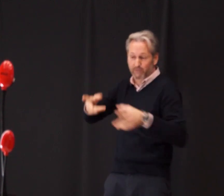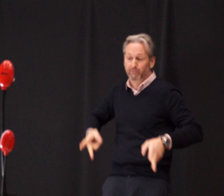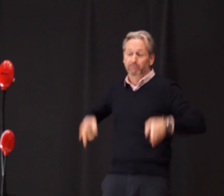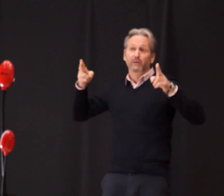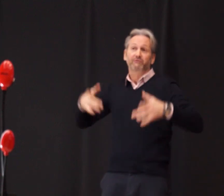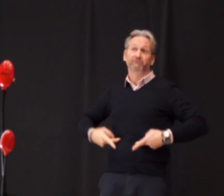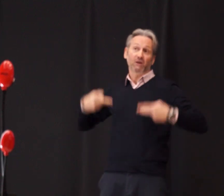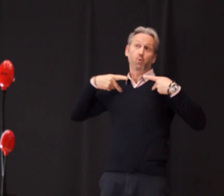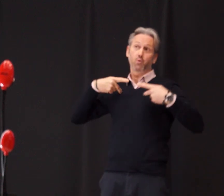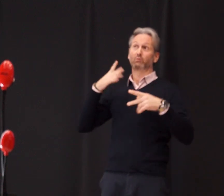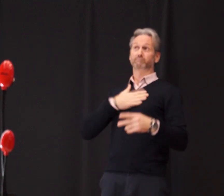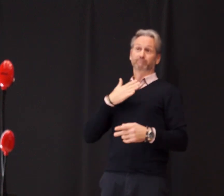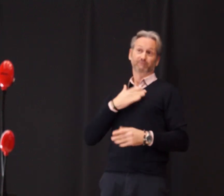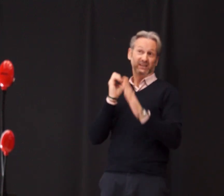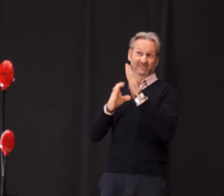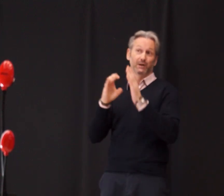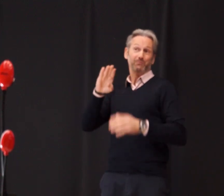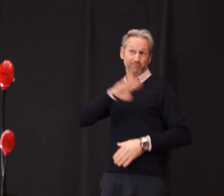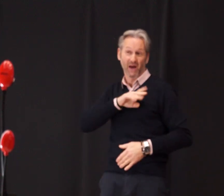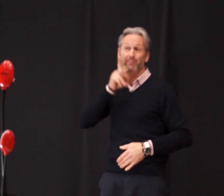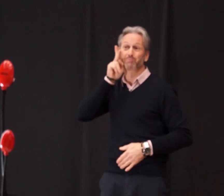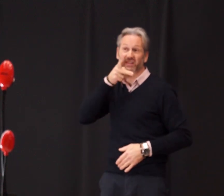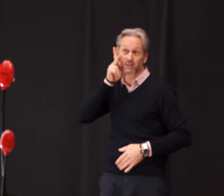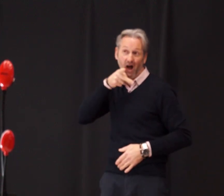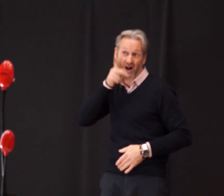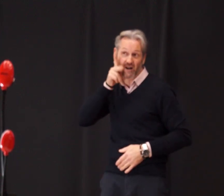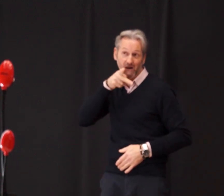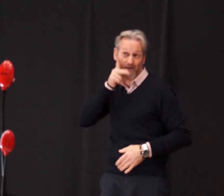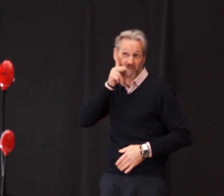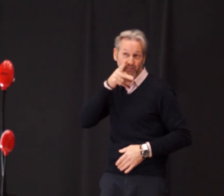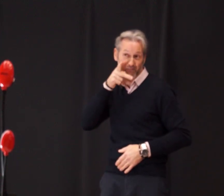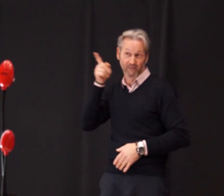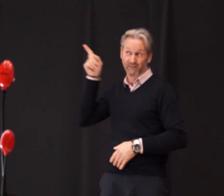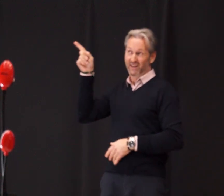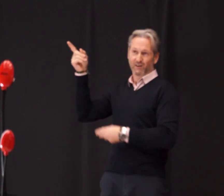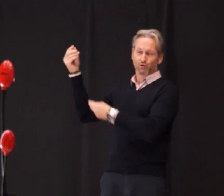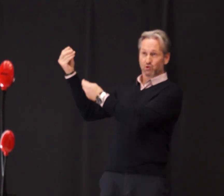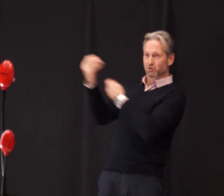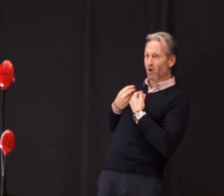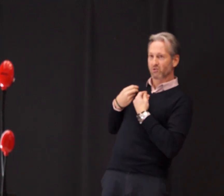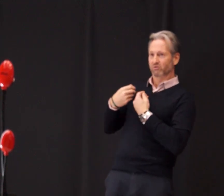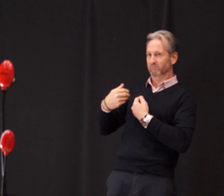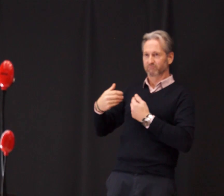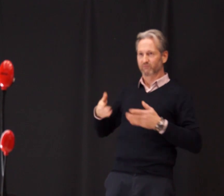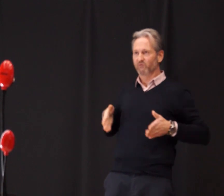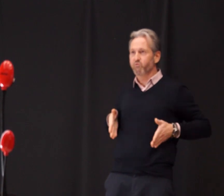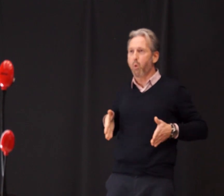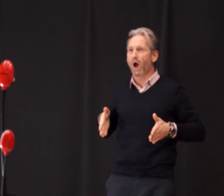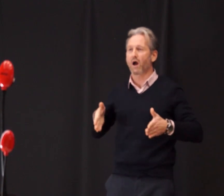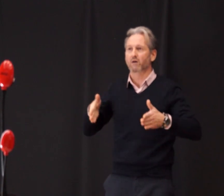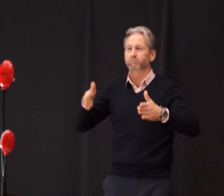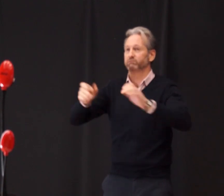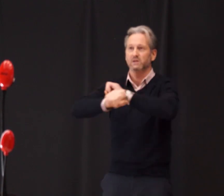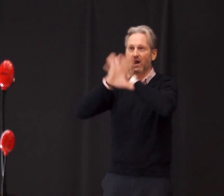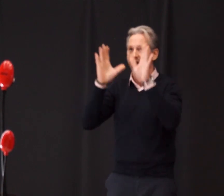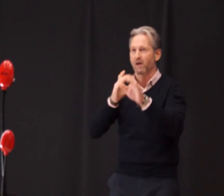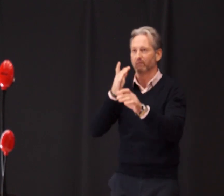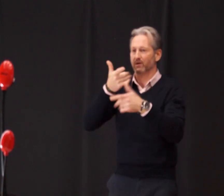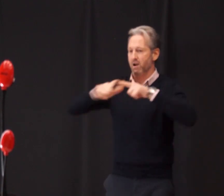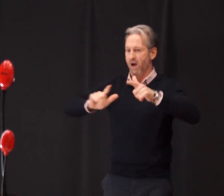avec l'association IRIS depuis les 30 ans de présence, avec Patrice Dalle. Patrice Dalle ayant tracé le premier